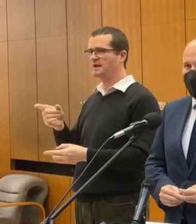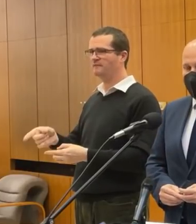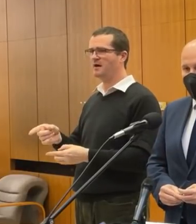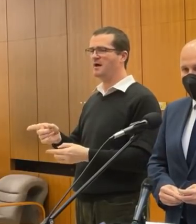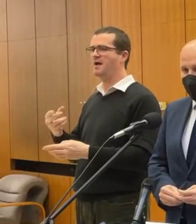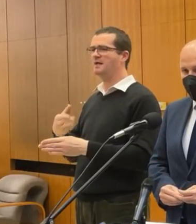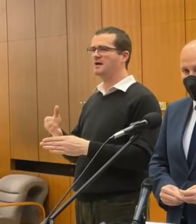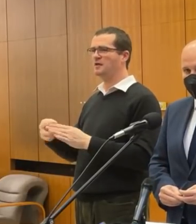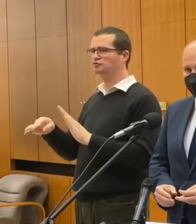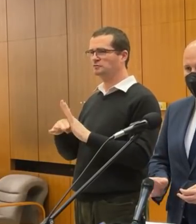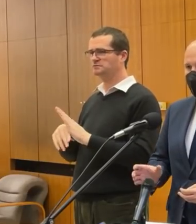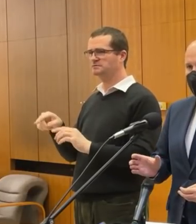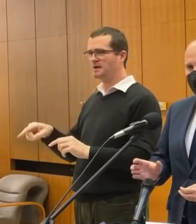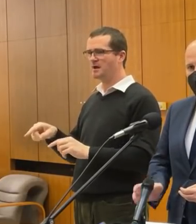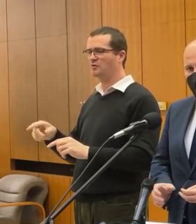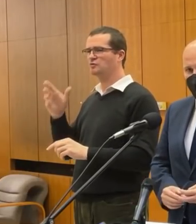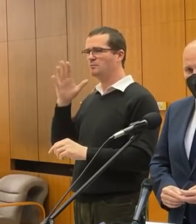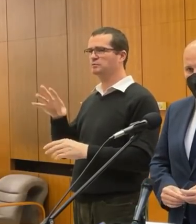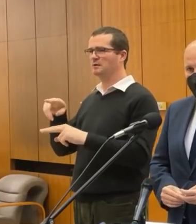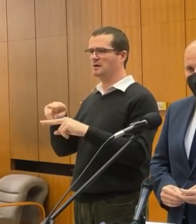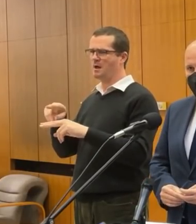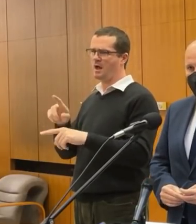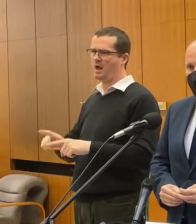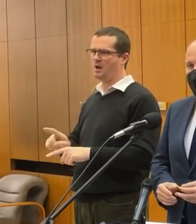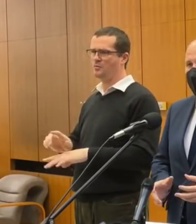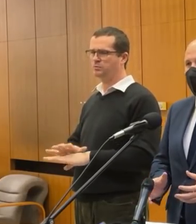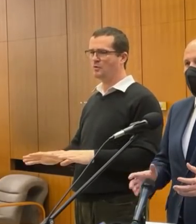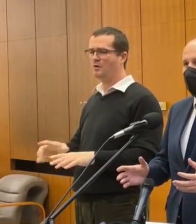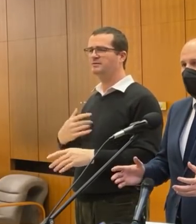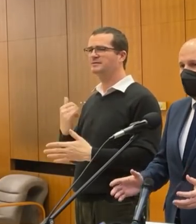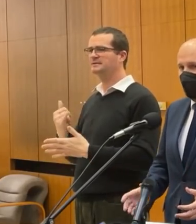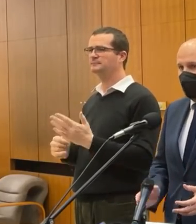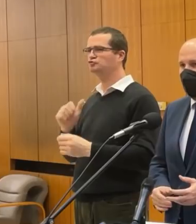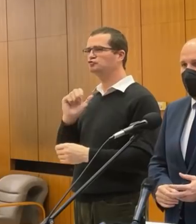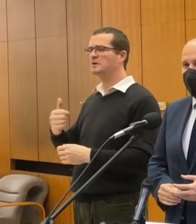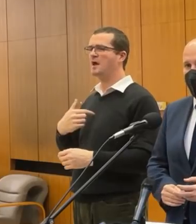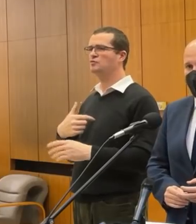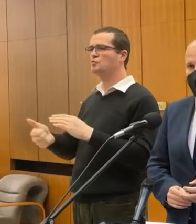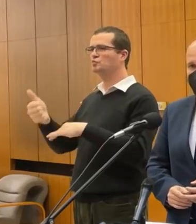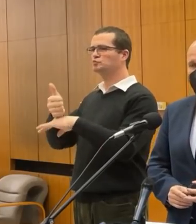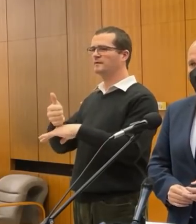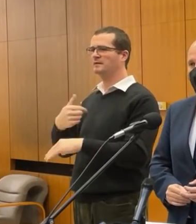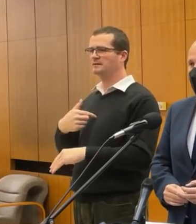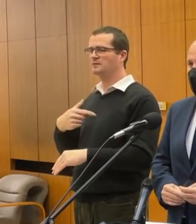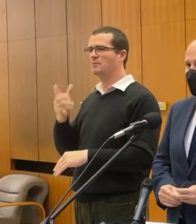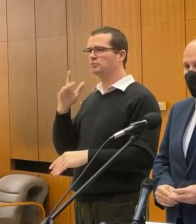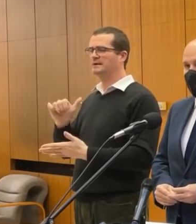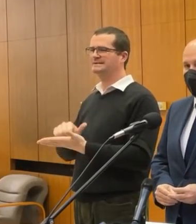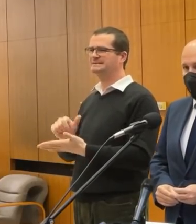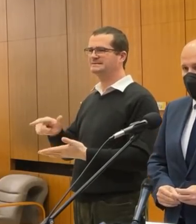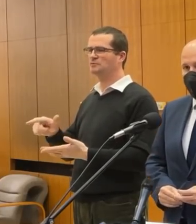v ďalšej legislatíve, budú zachované. To znamená, nestrácame žiadnu suverenitu ani nič podobné, aj keď vás budú